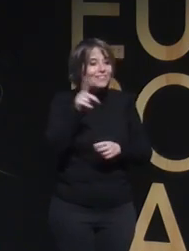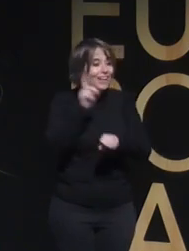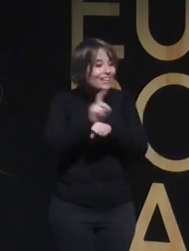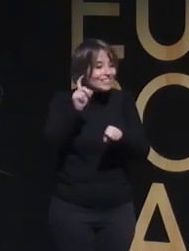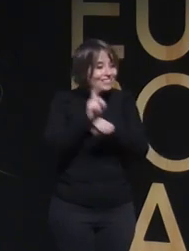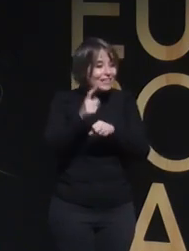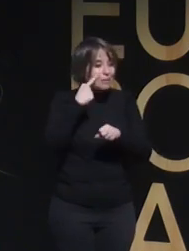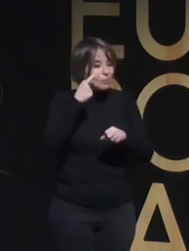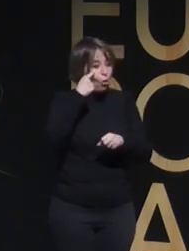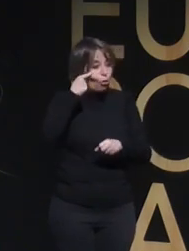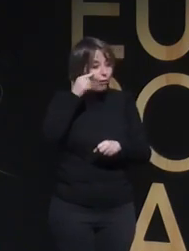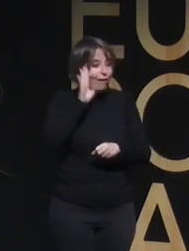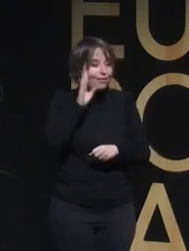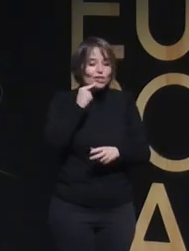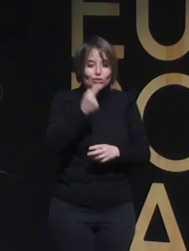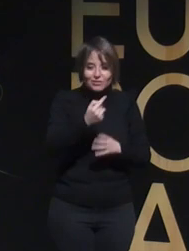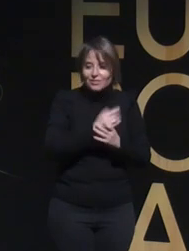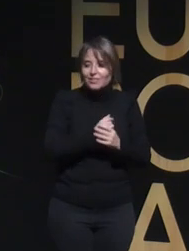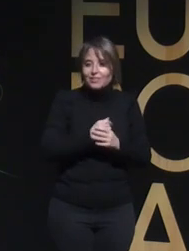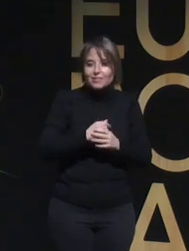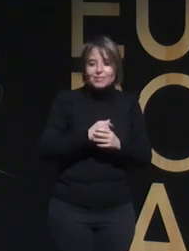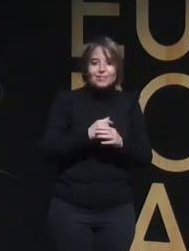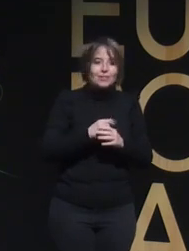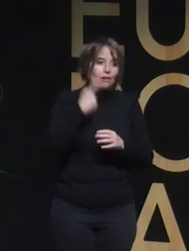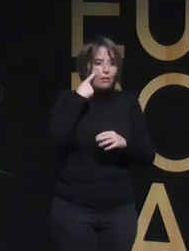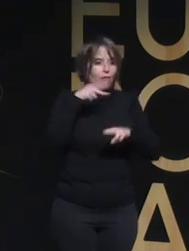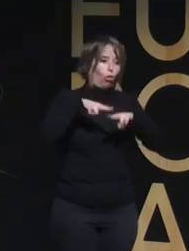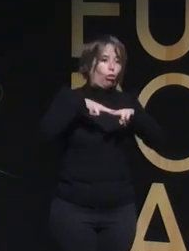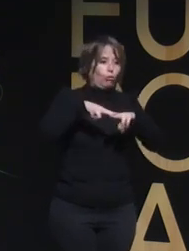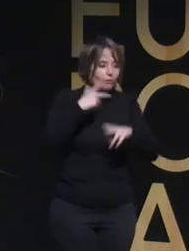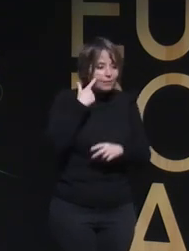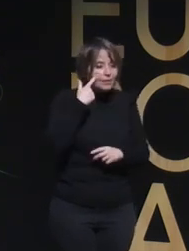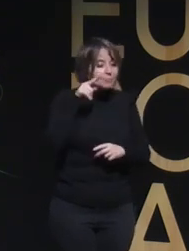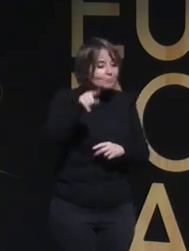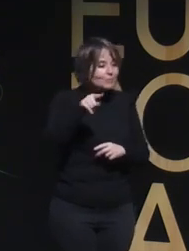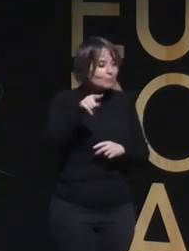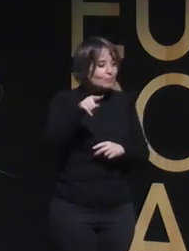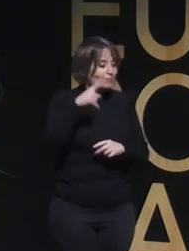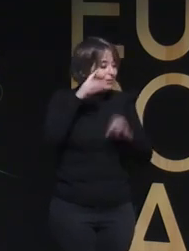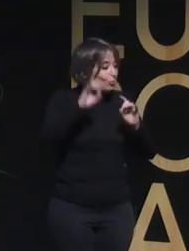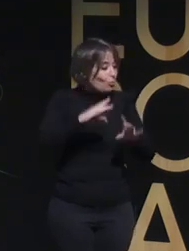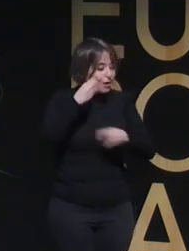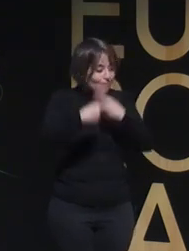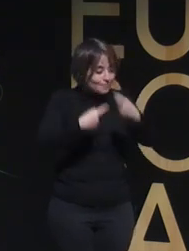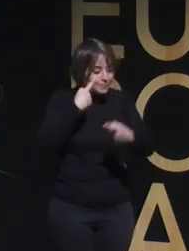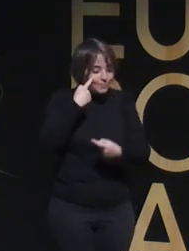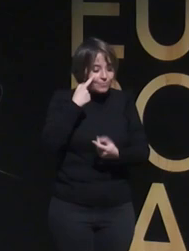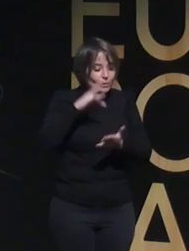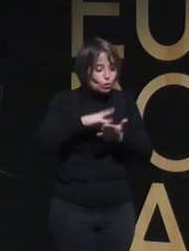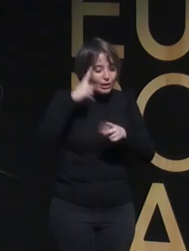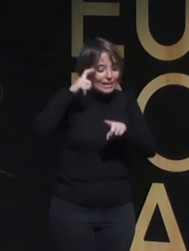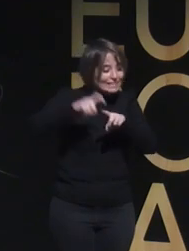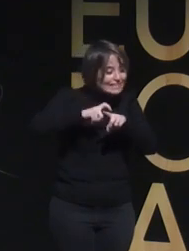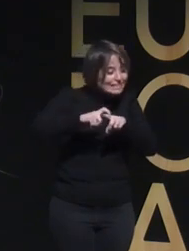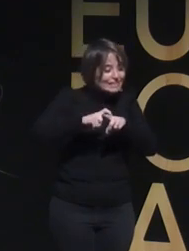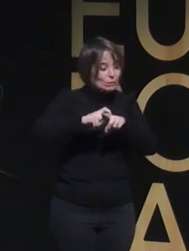que me encantaba, ¿no? La de los zombies. La de los zombies, ¿no? Es que en la psicología nos ha pasado lo mismo. Tenemos un montón de psicopatología,